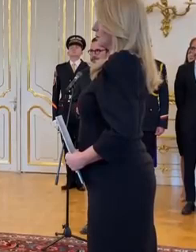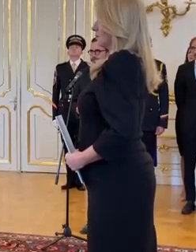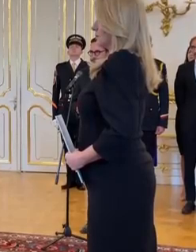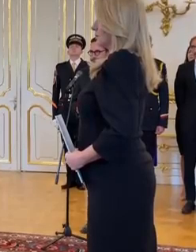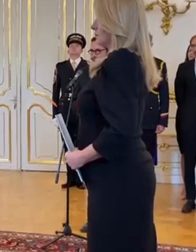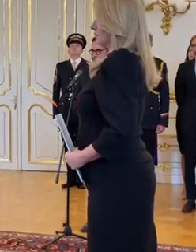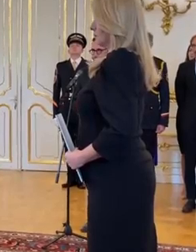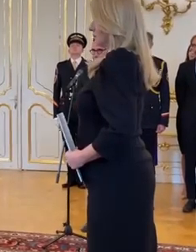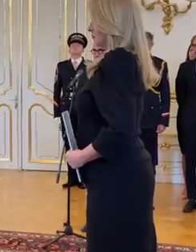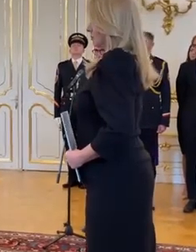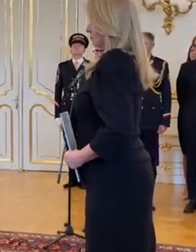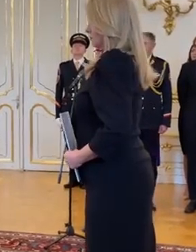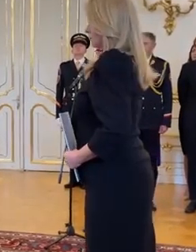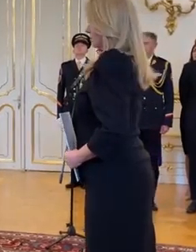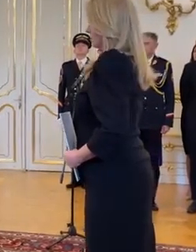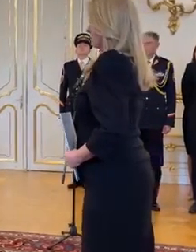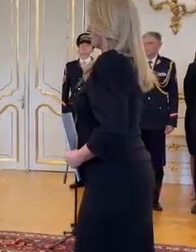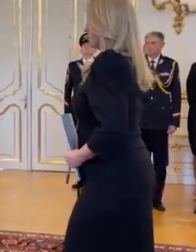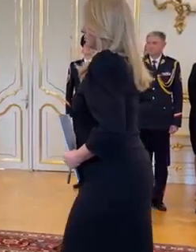demisie.